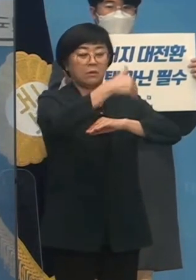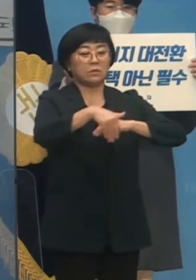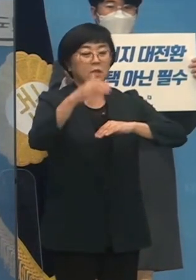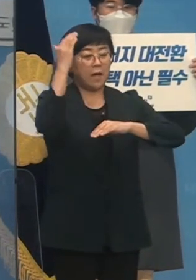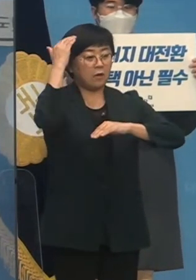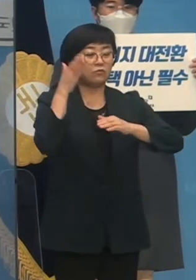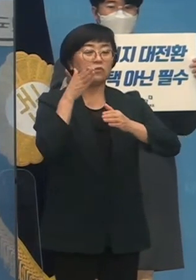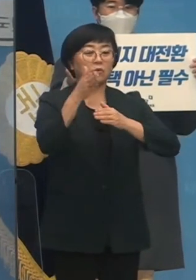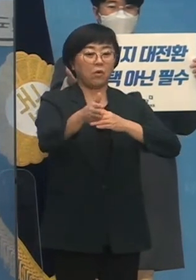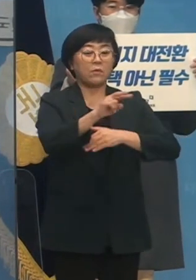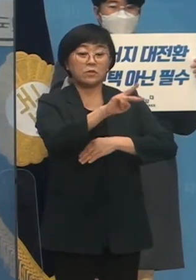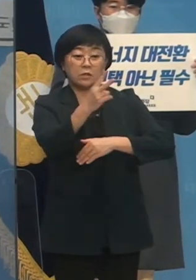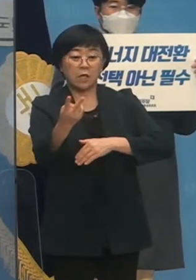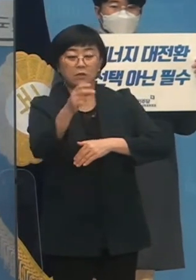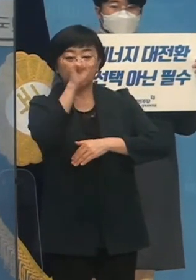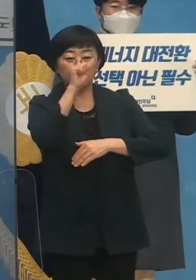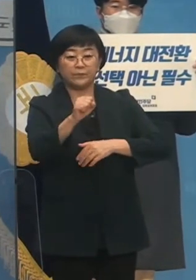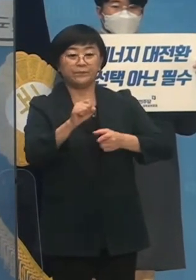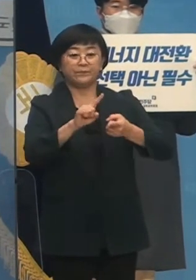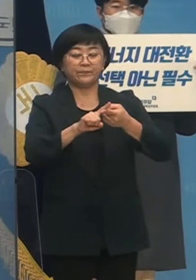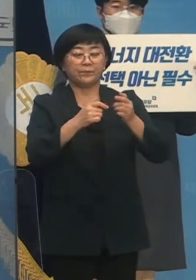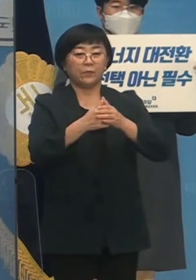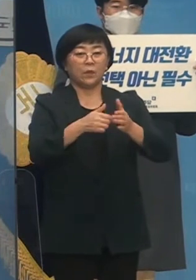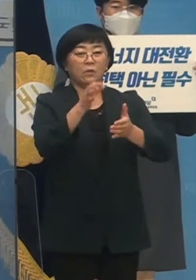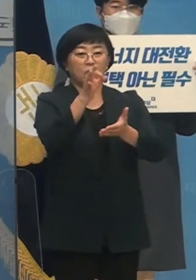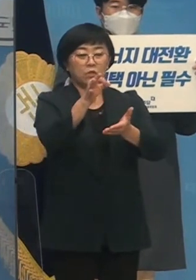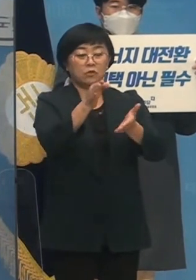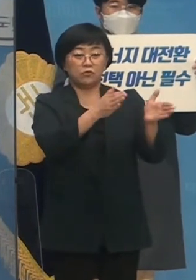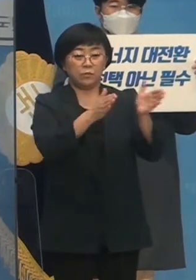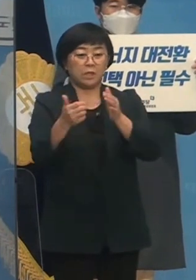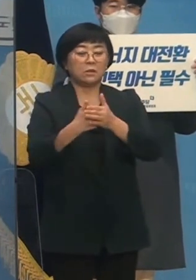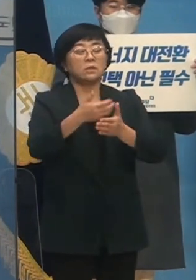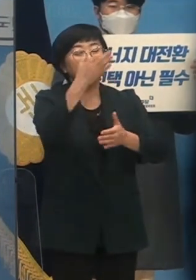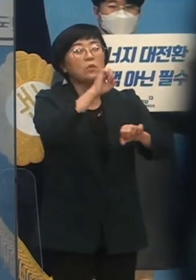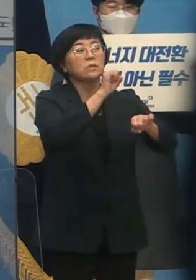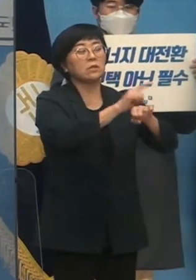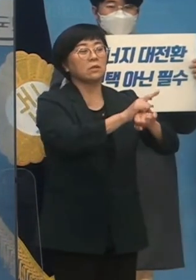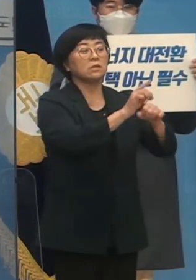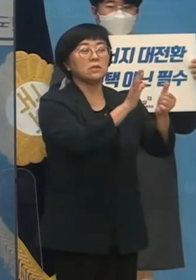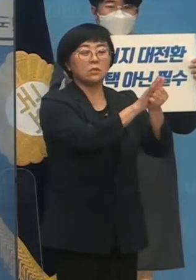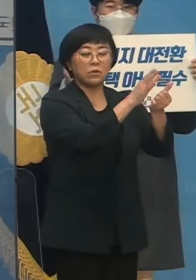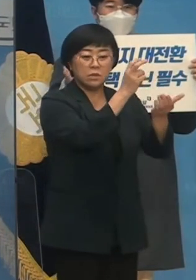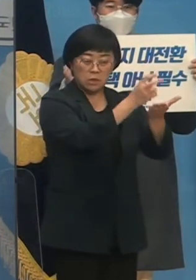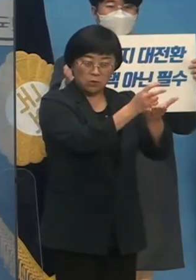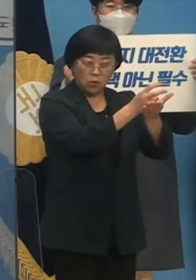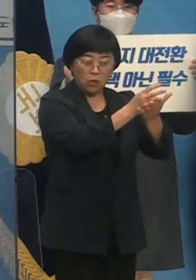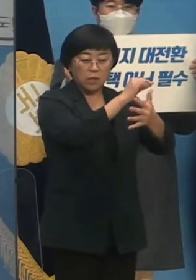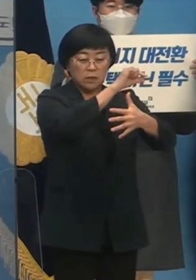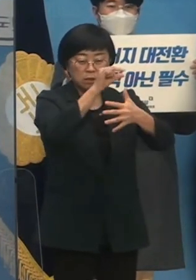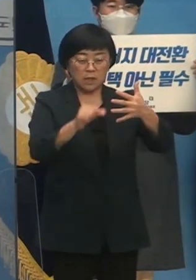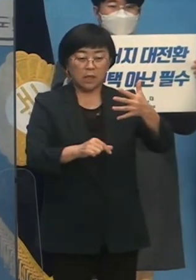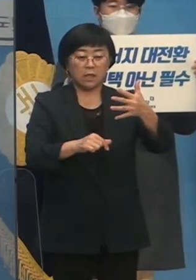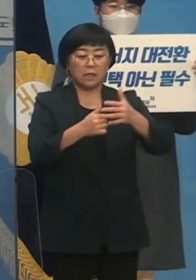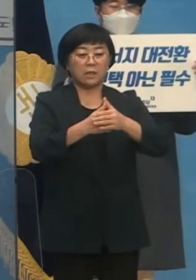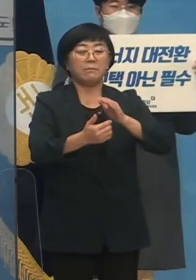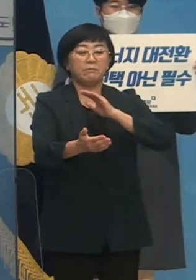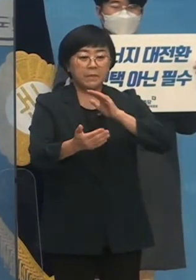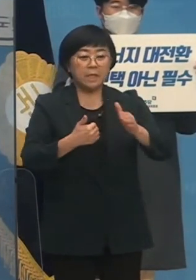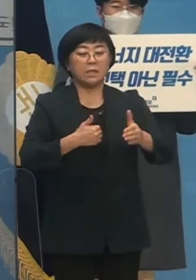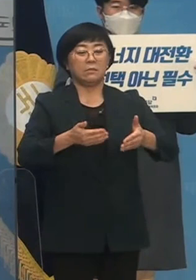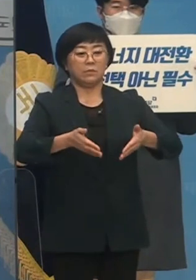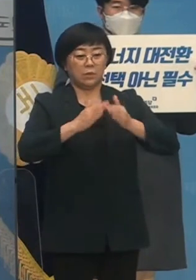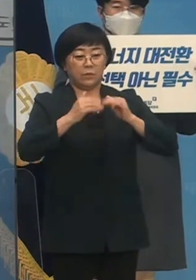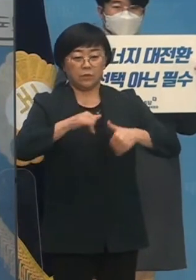한국형 정의로운 전환 기금을 준비해 실효성 있는 지원 제도와 체계를 선제적으로 갖춰야